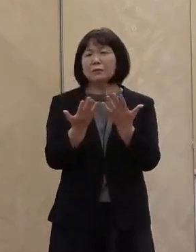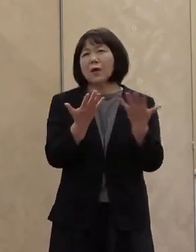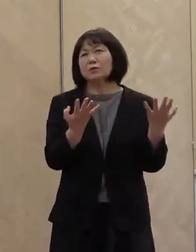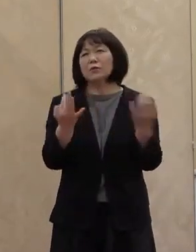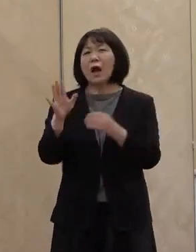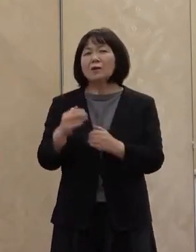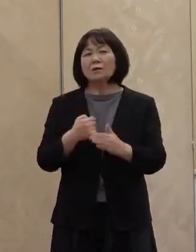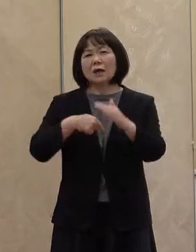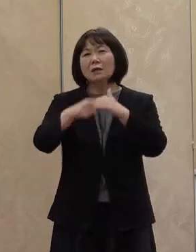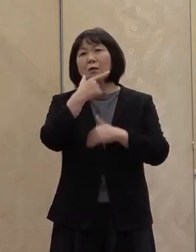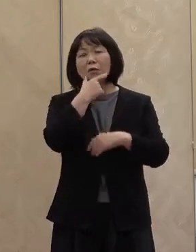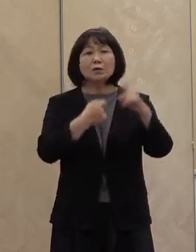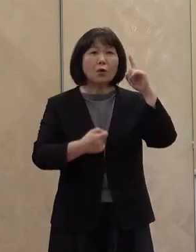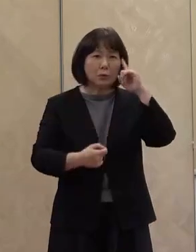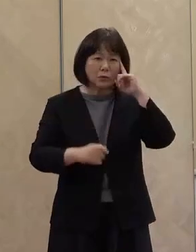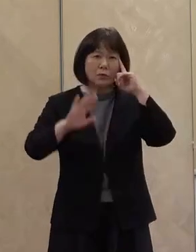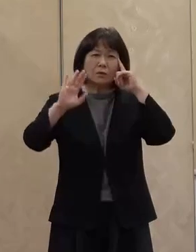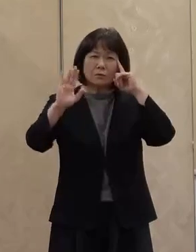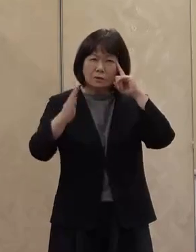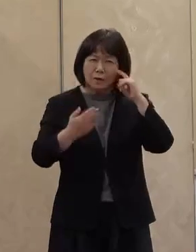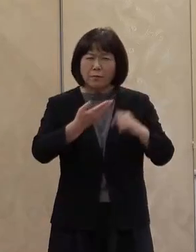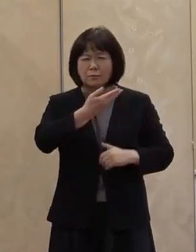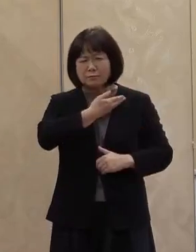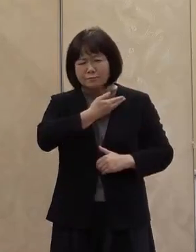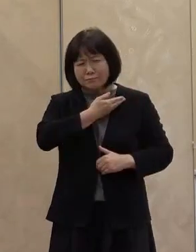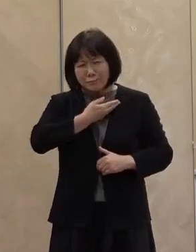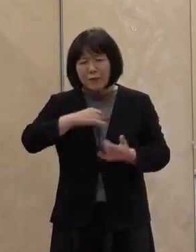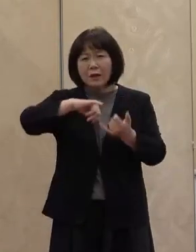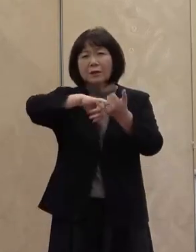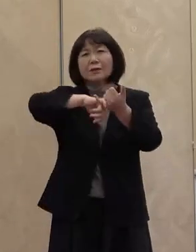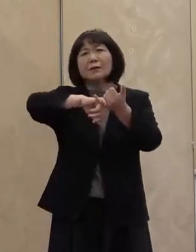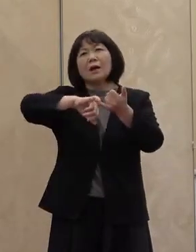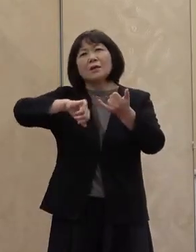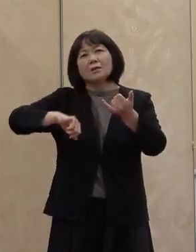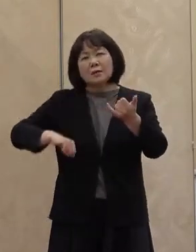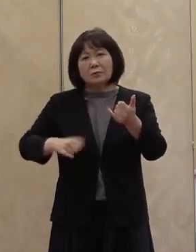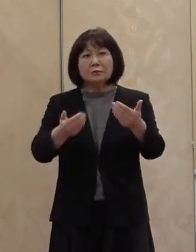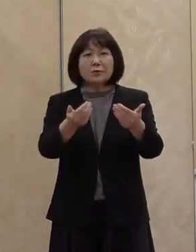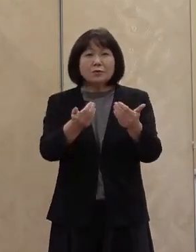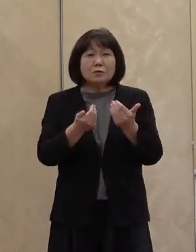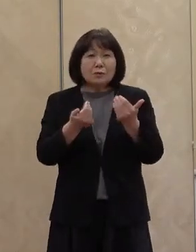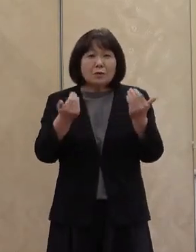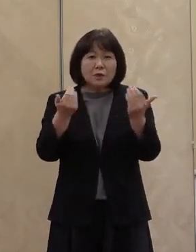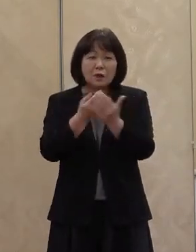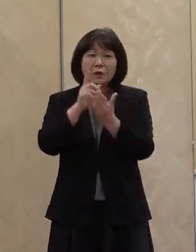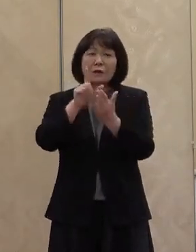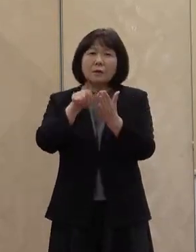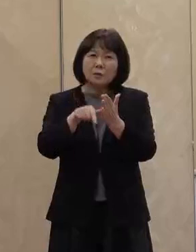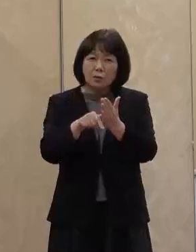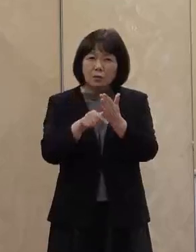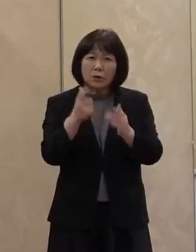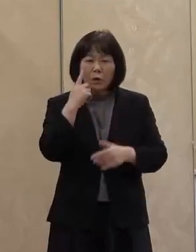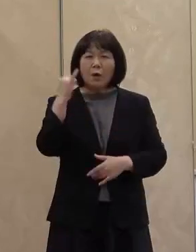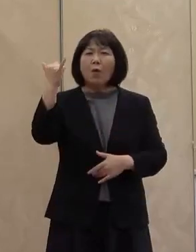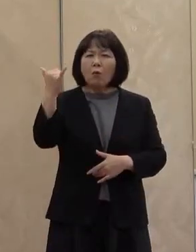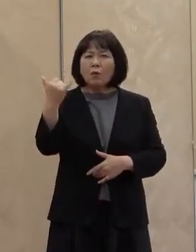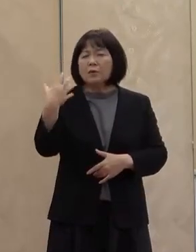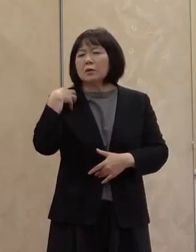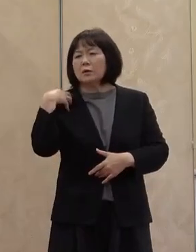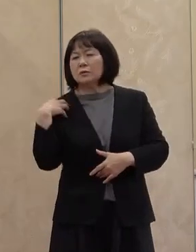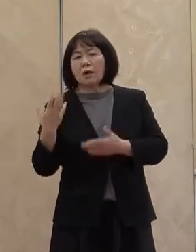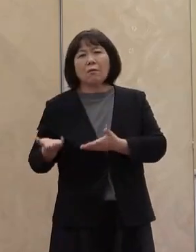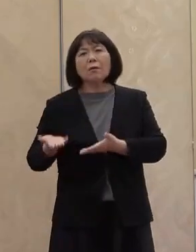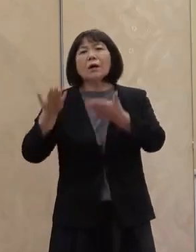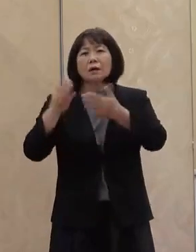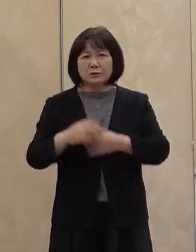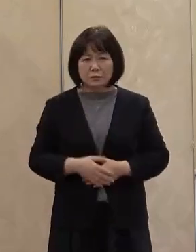ています。ただその中でどうしてもやむを得ずキャンセルをしなきゃいけないという時の保護者の負担を減らす、キ